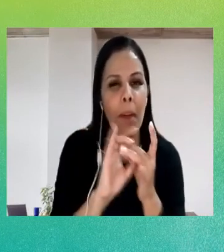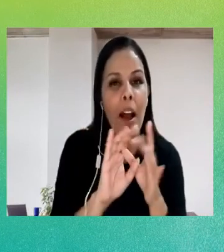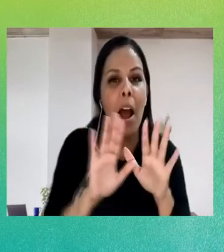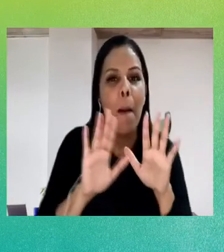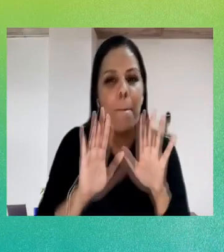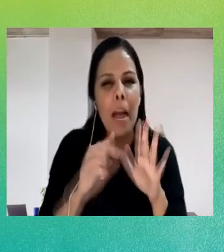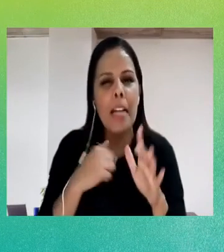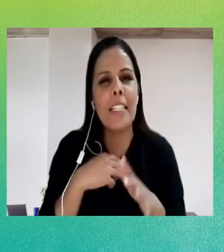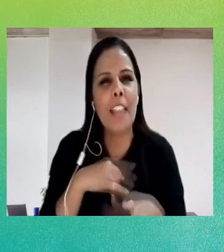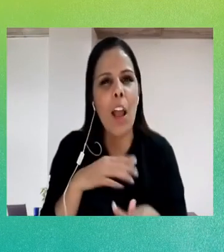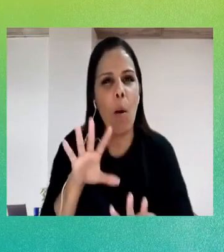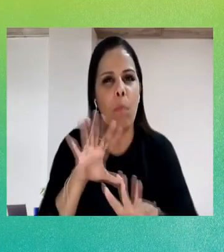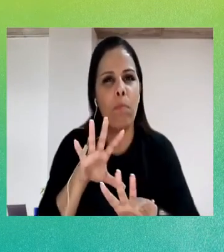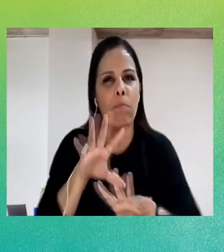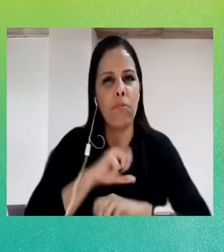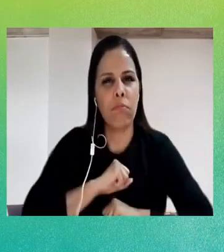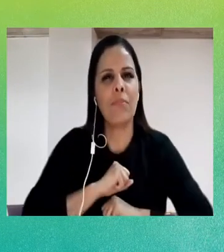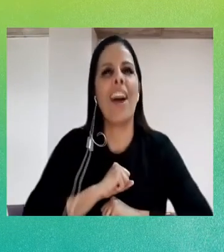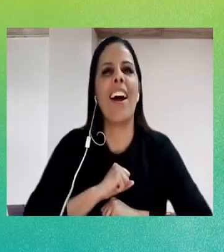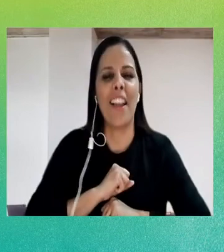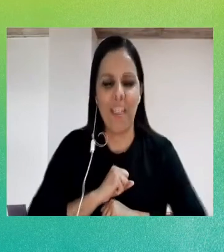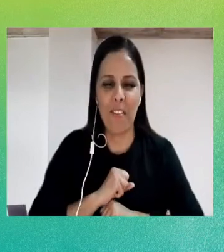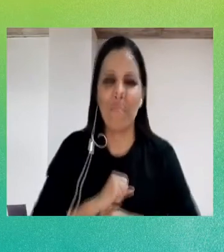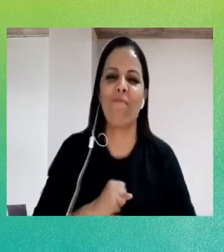que compreendo, levo comigo.